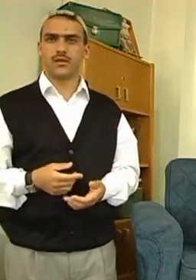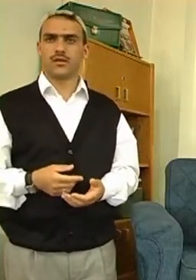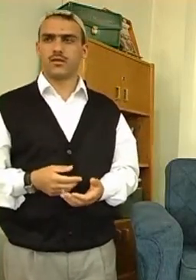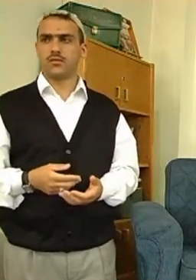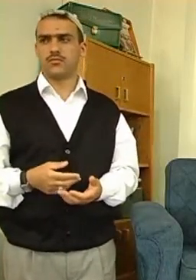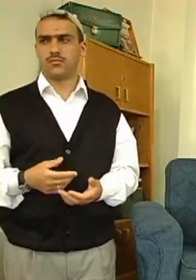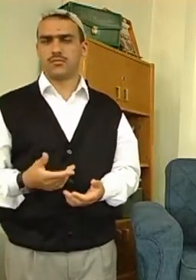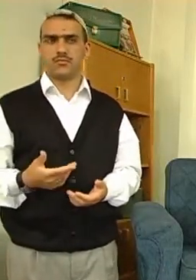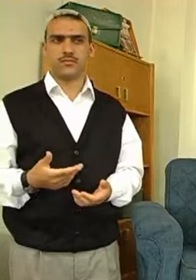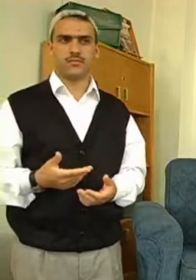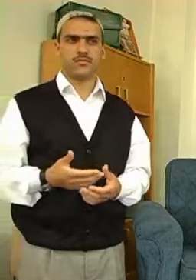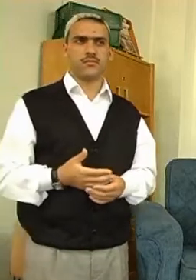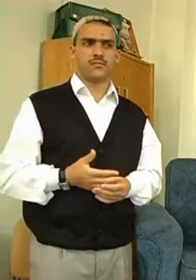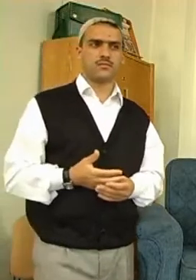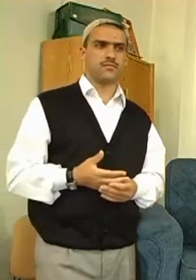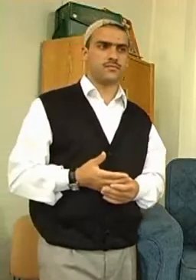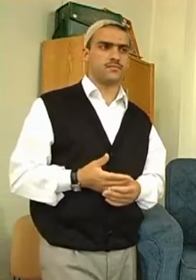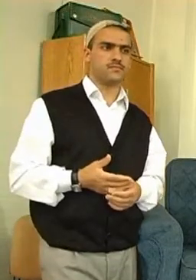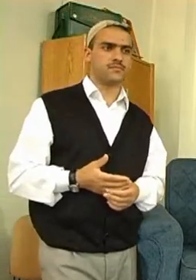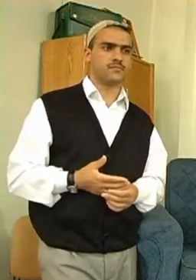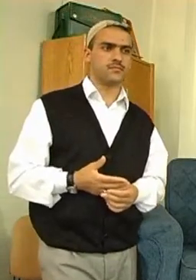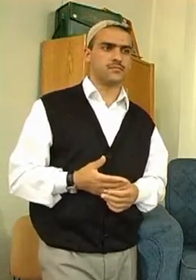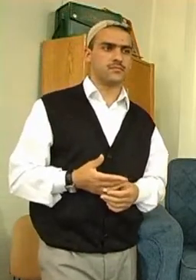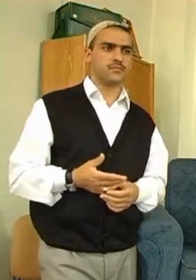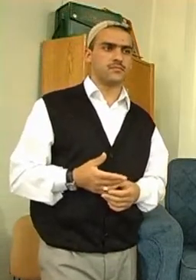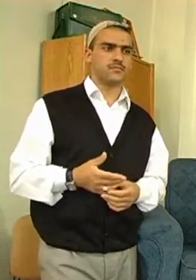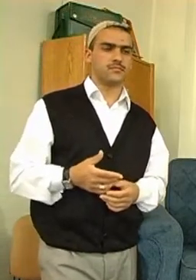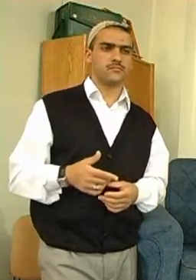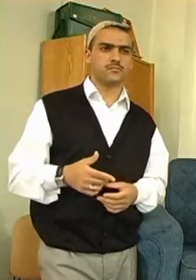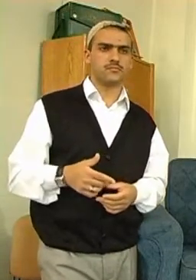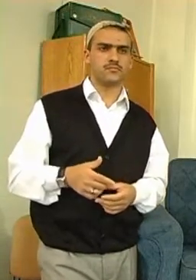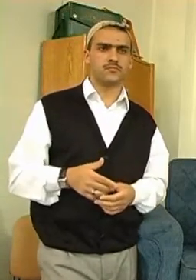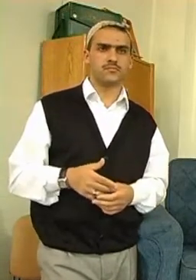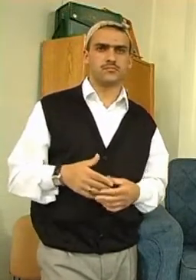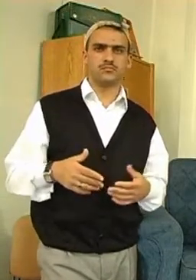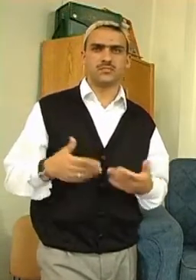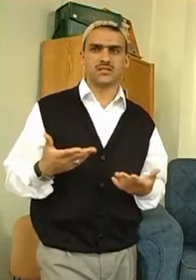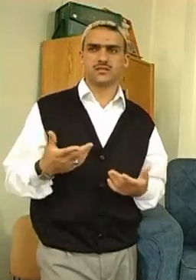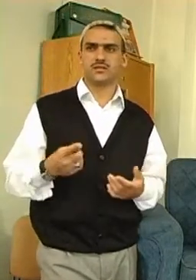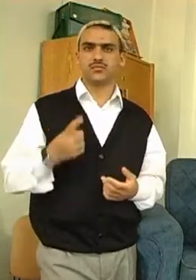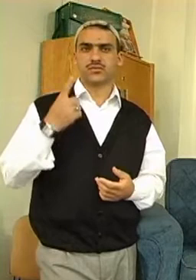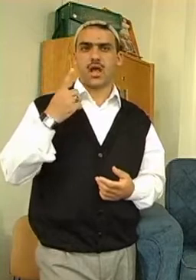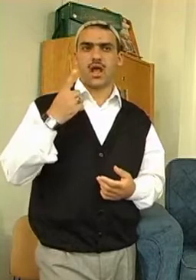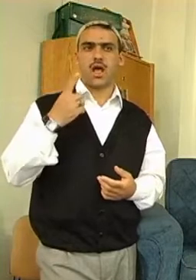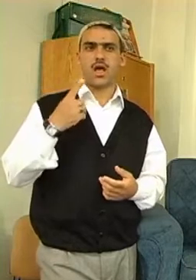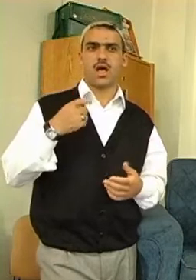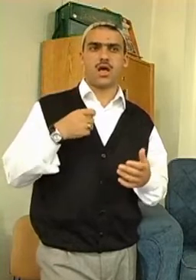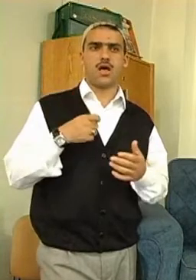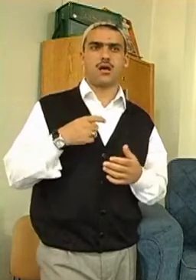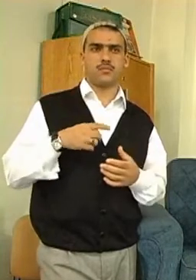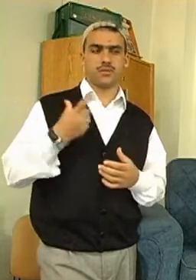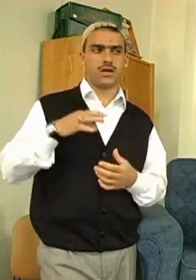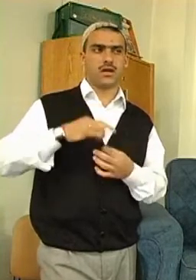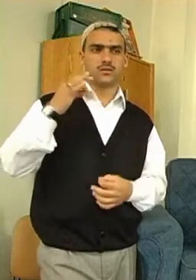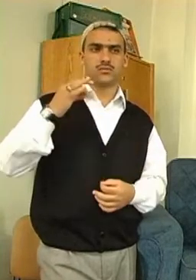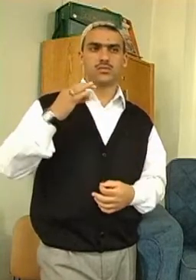lirası gider. Değil mi? Bir adamın da bak sermesi 10 milyar. Bu adam kâresi ne kadar eder, zararesi ne